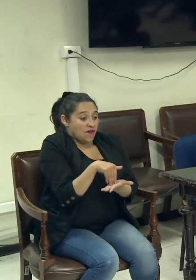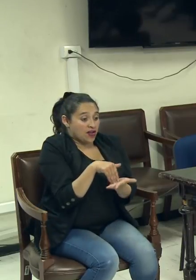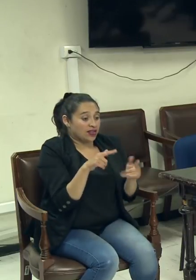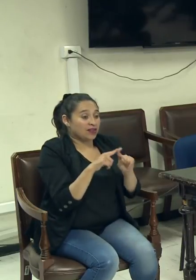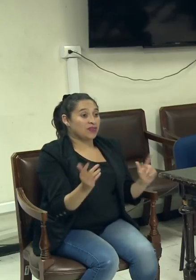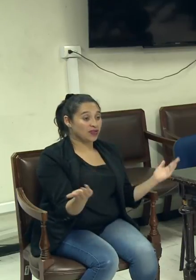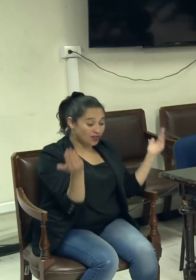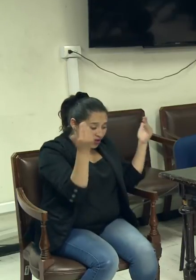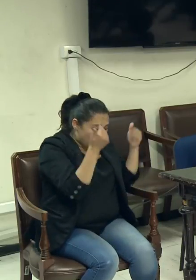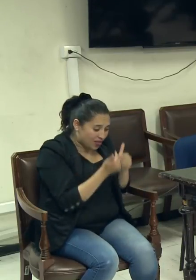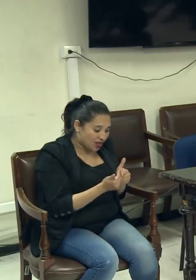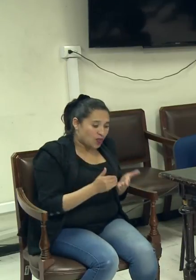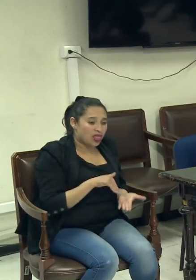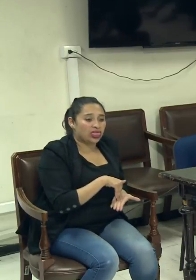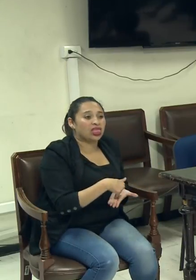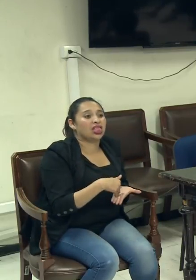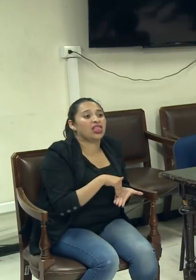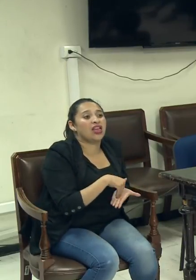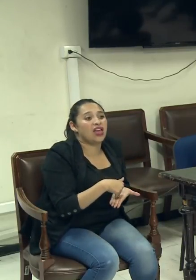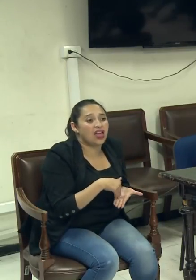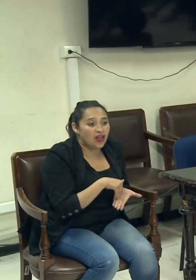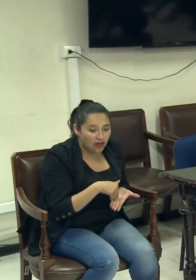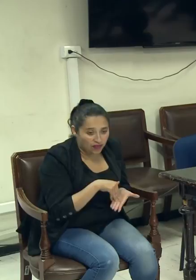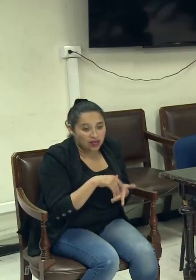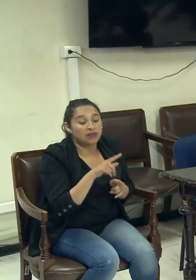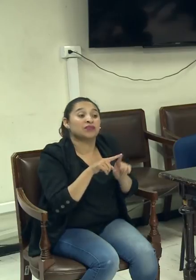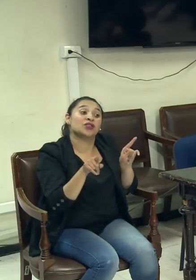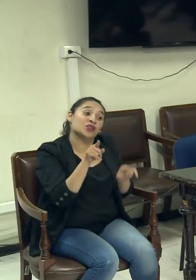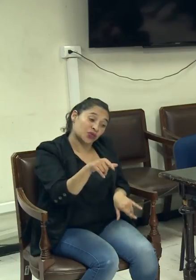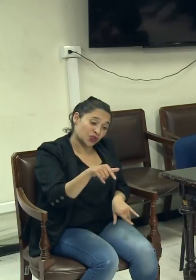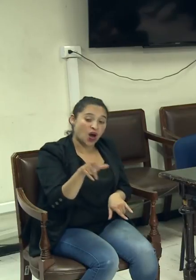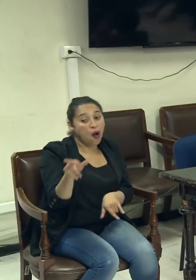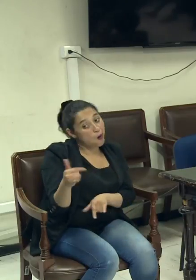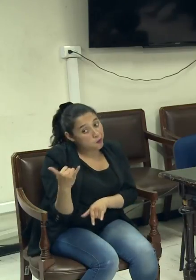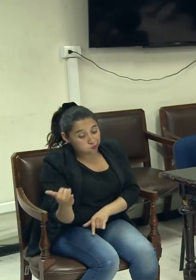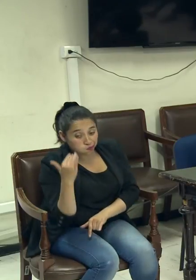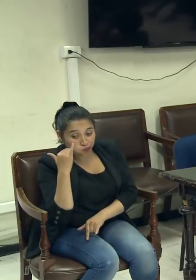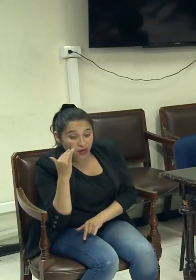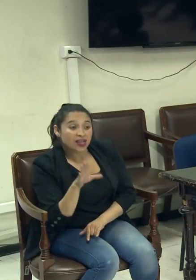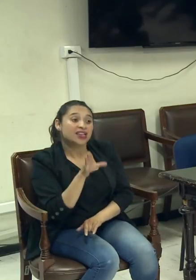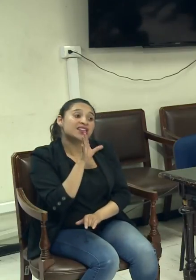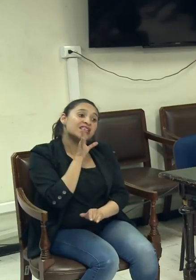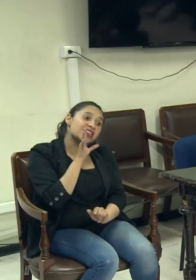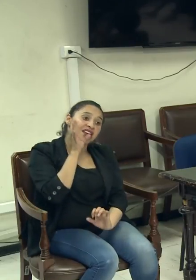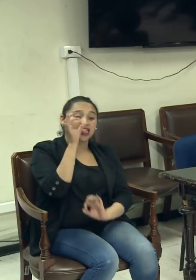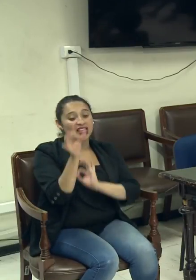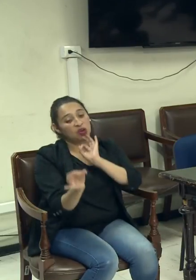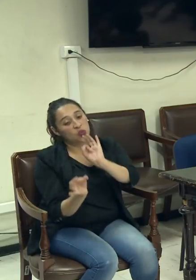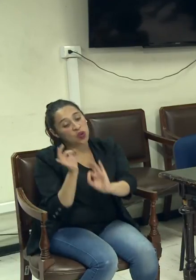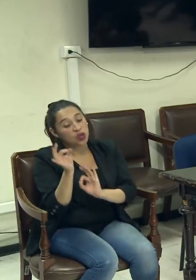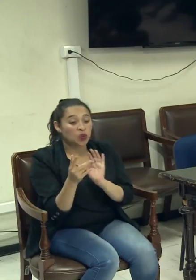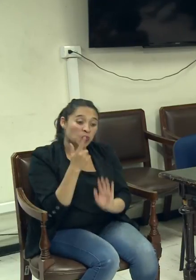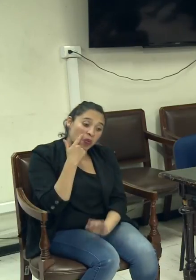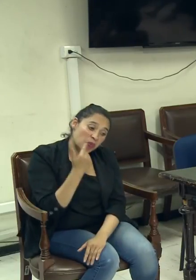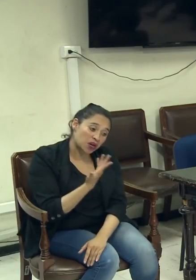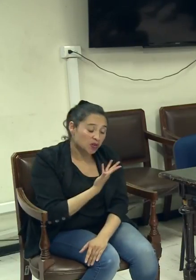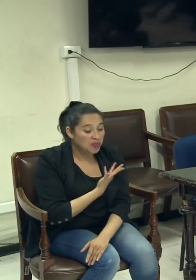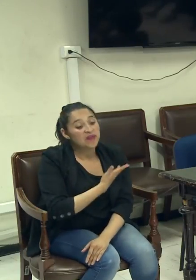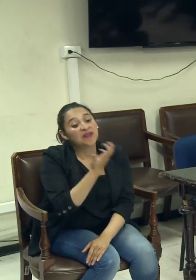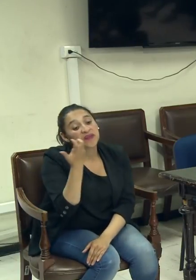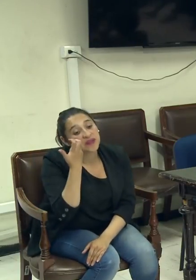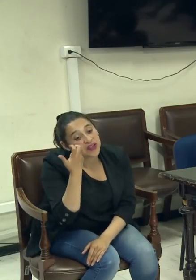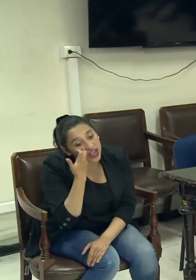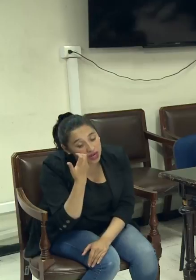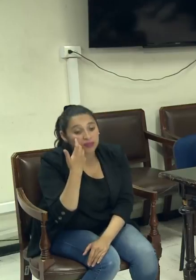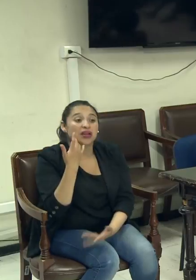trizas, pero tienes quien te planche la camisa, quien te cuide a los padres enfermos después de lo que